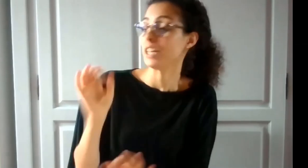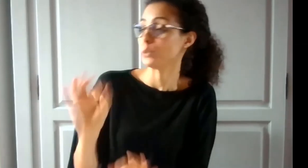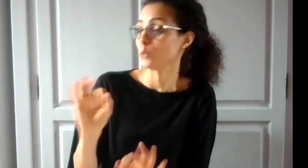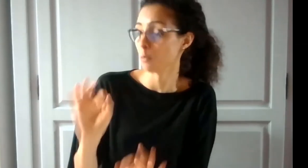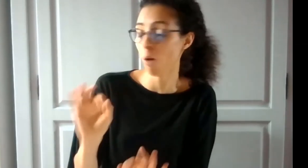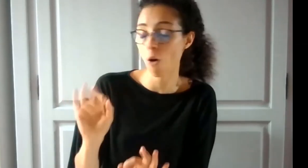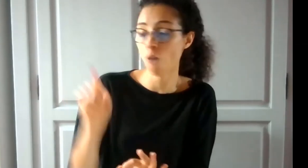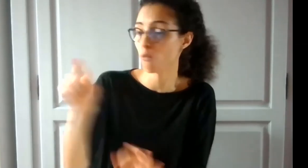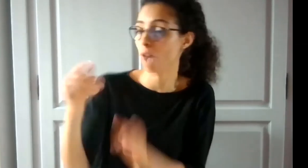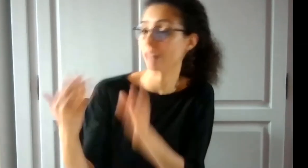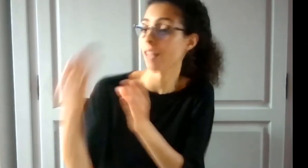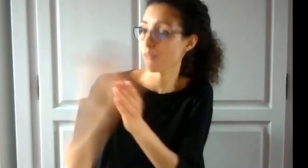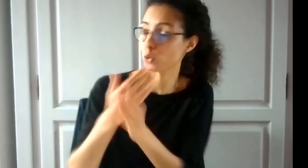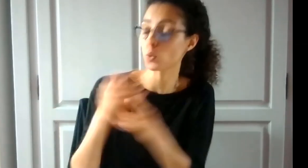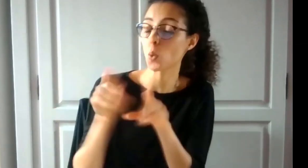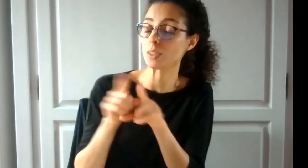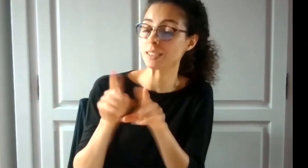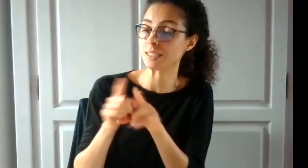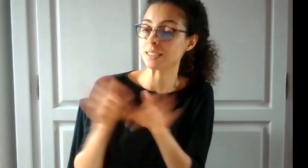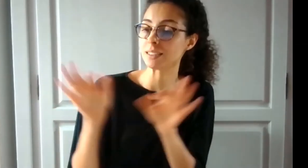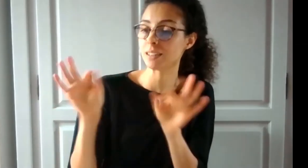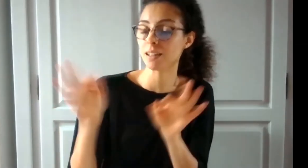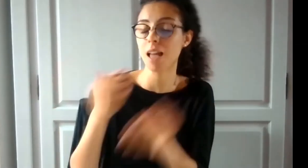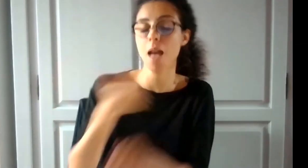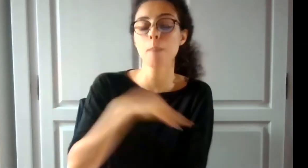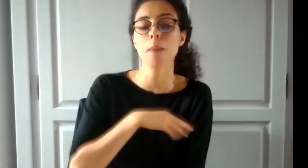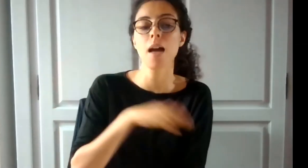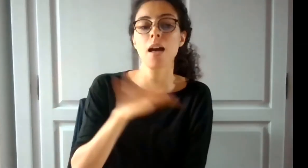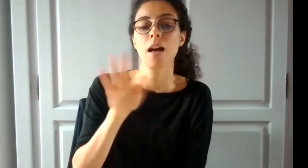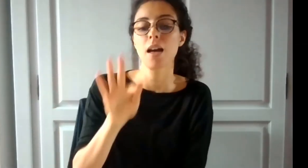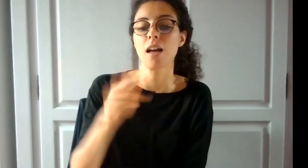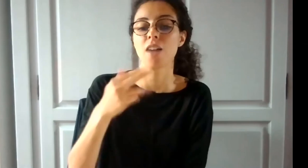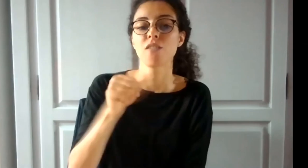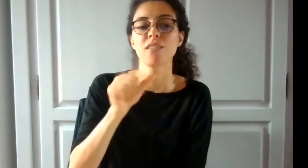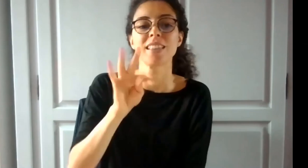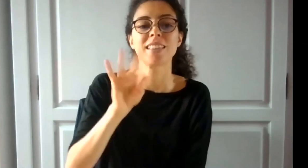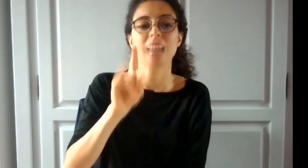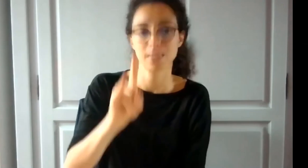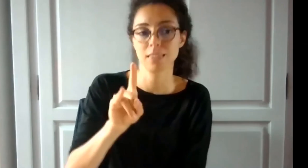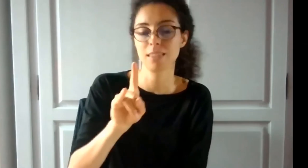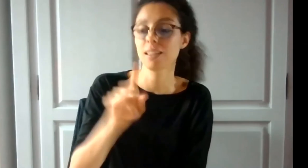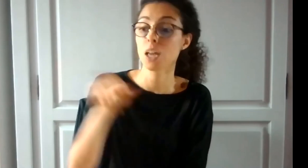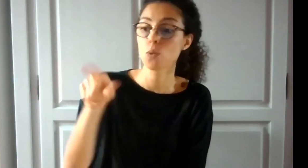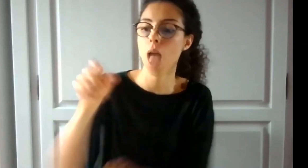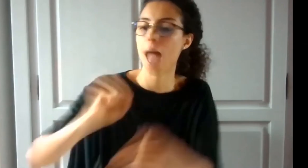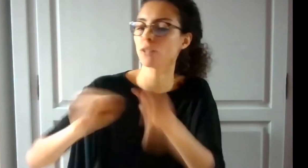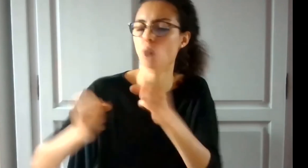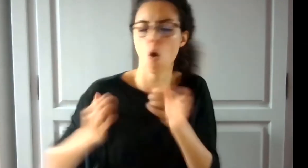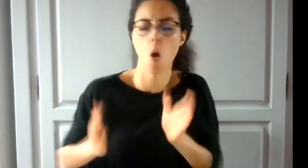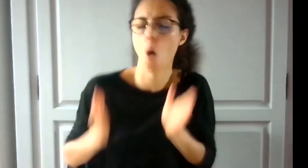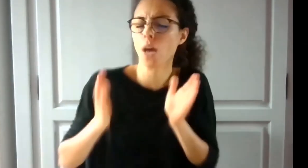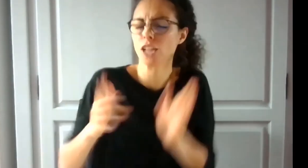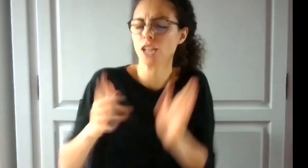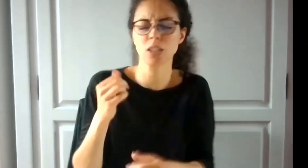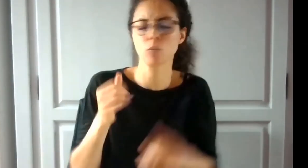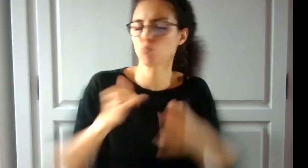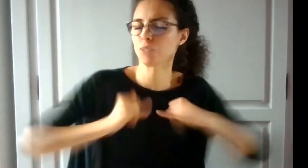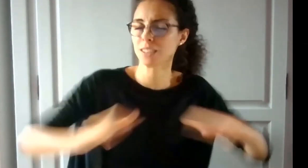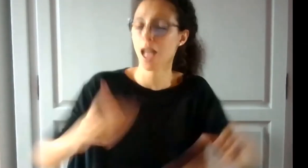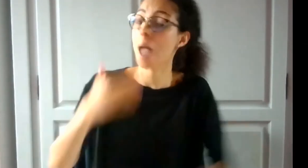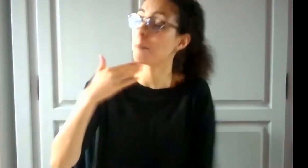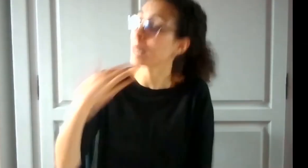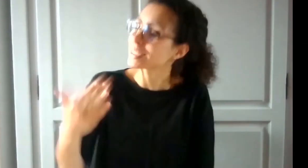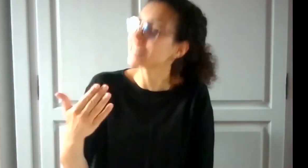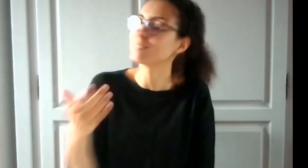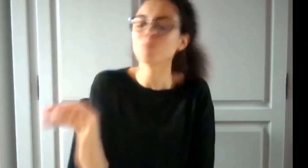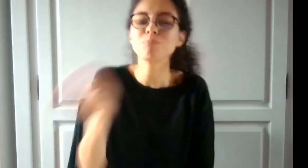vous interveniez au titre de la FNAT, qui est effectivement un acteur très engagé sur ces sujets. Merci Sophie. Fatima, est-ce